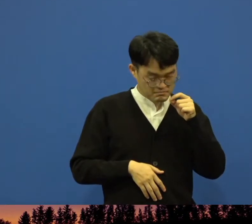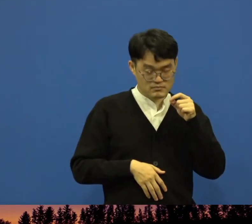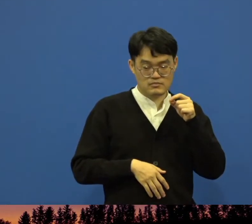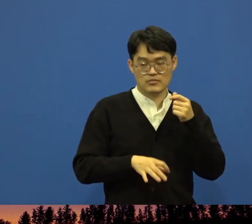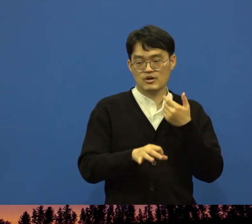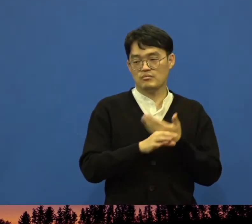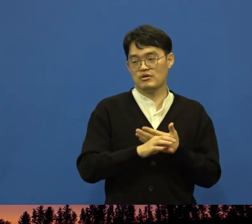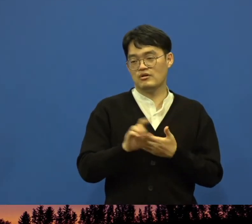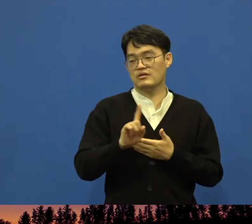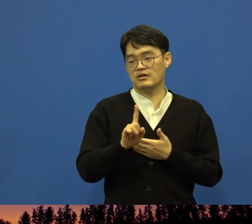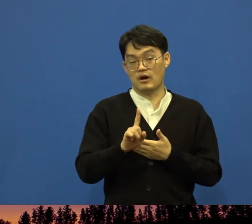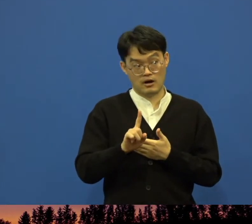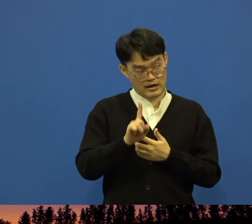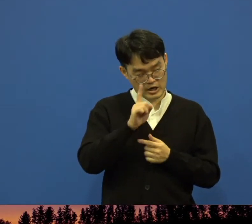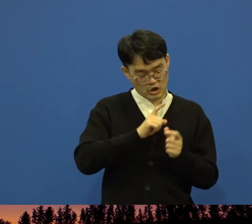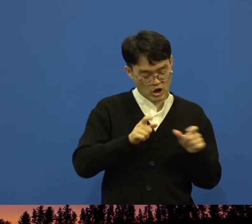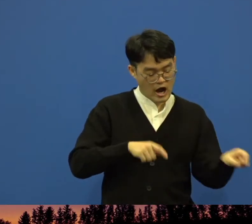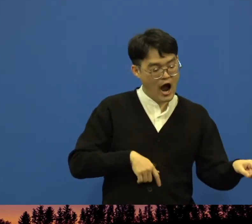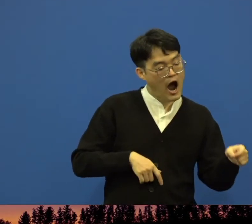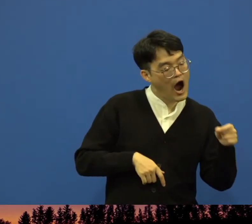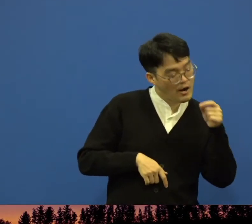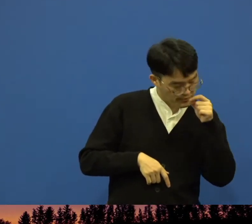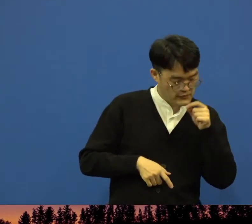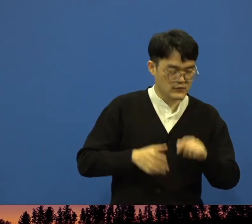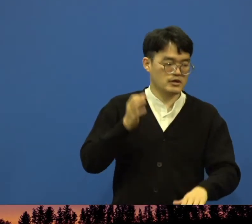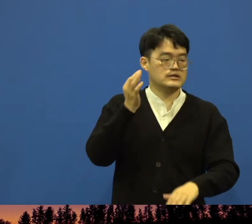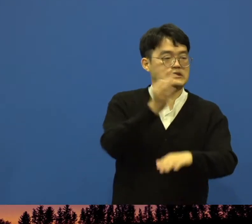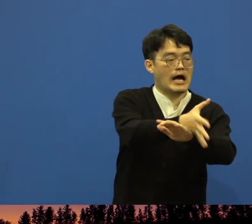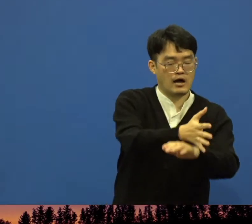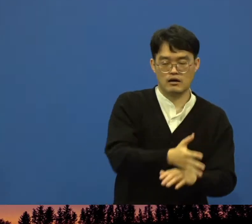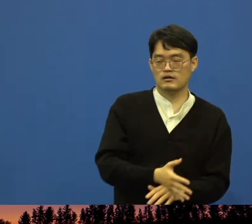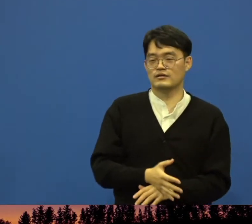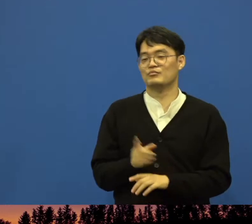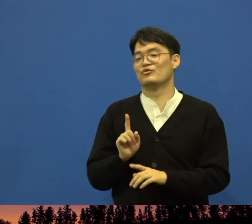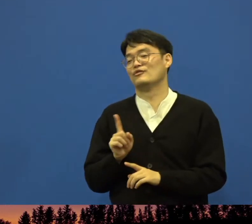먹고 나면 하나 더 먹어볼까? 사야 되겠다. 뭐.